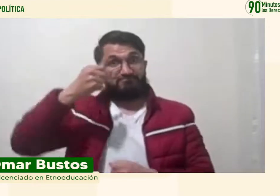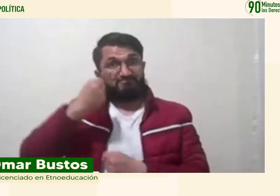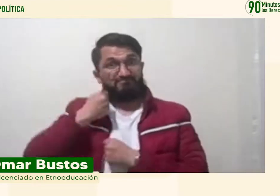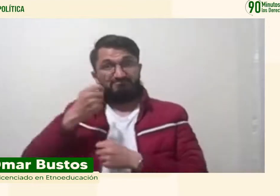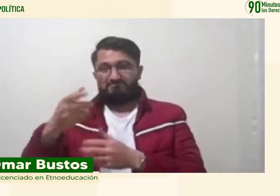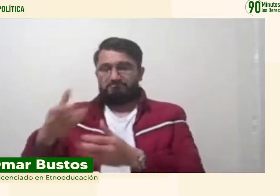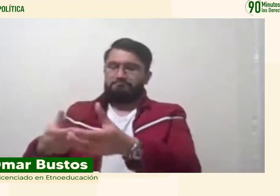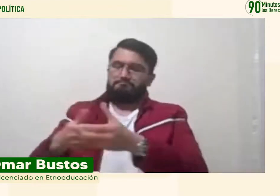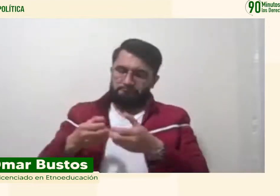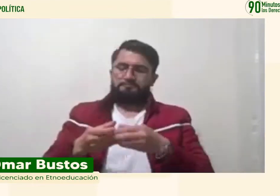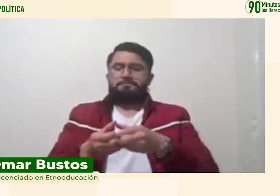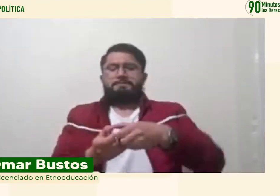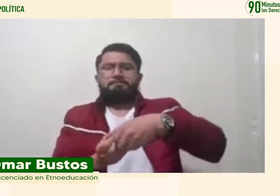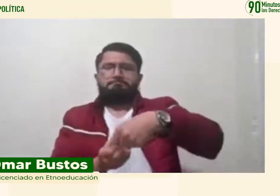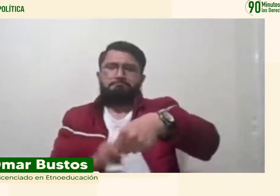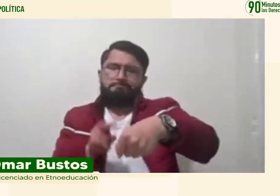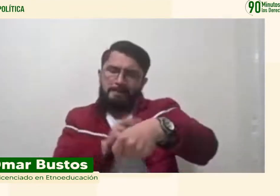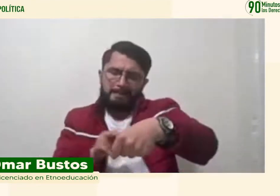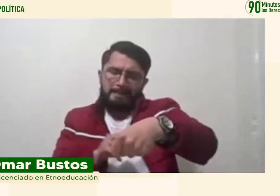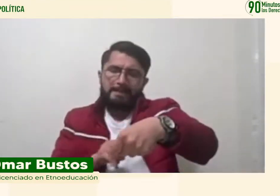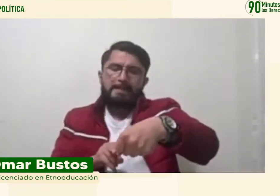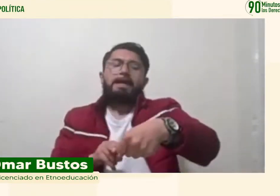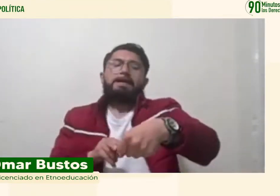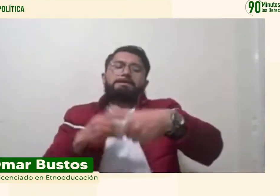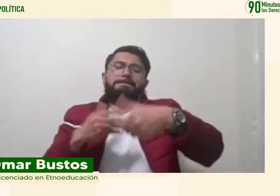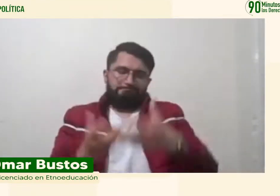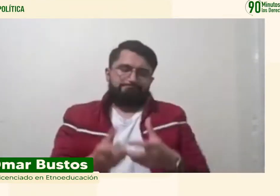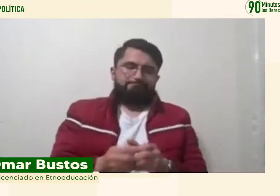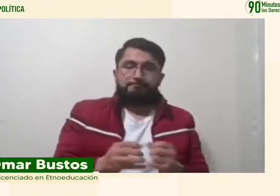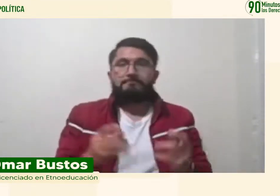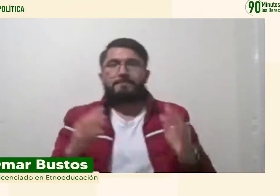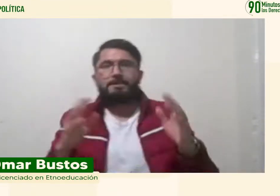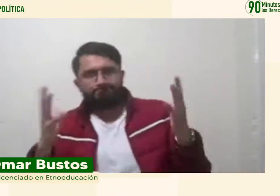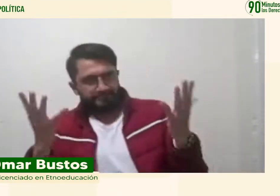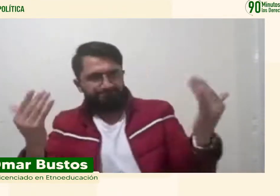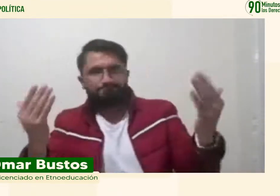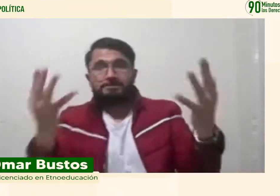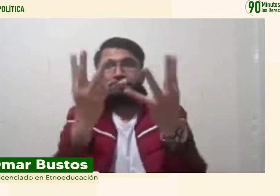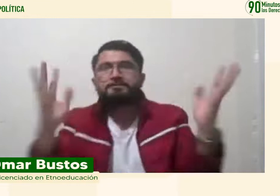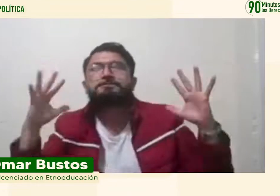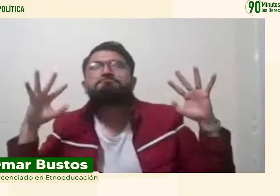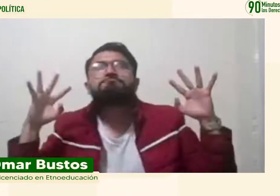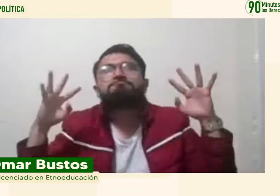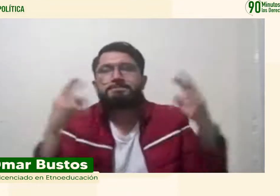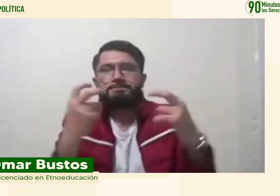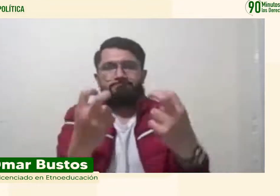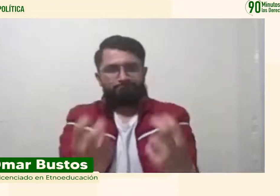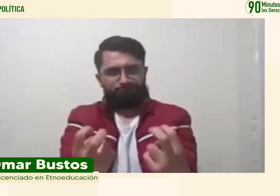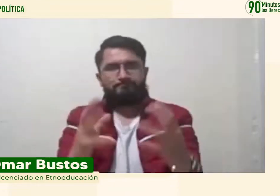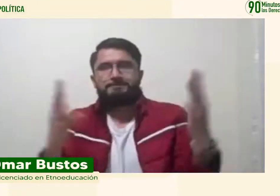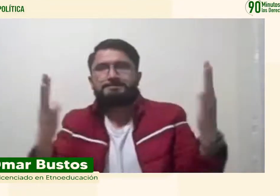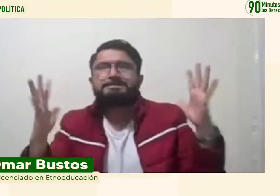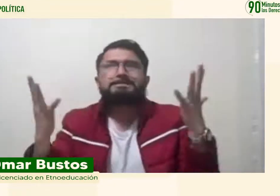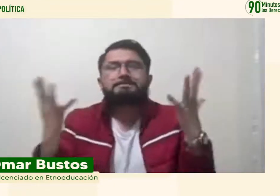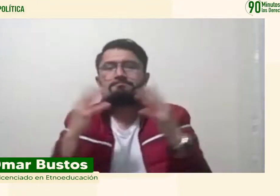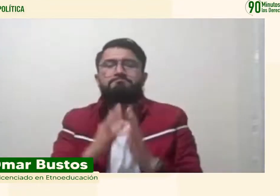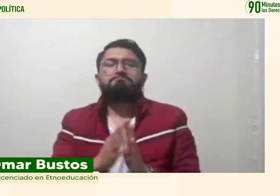cuando el general recibió la carta directamente al presidente los reunió todos porque todos están expectantes